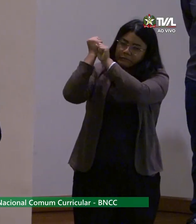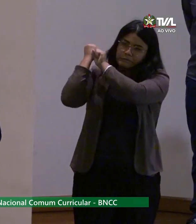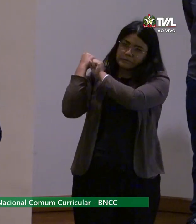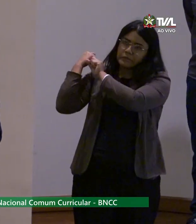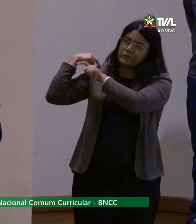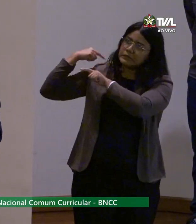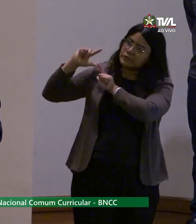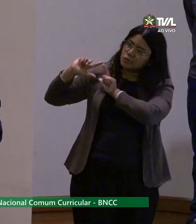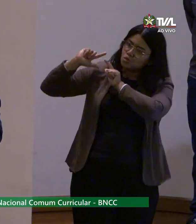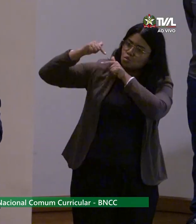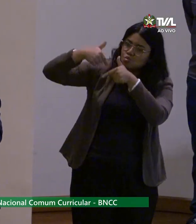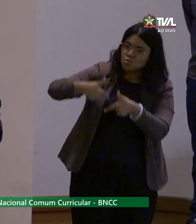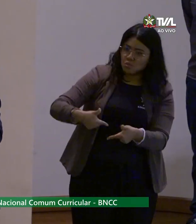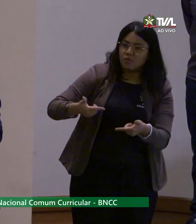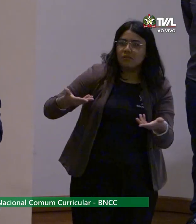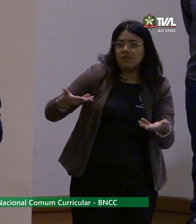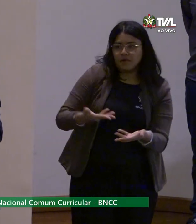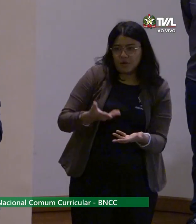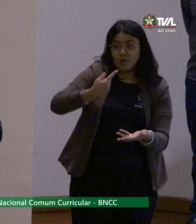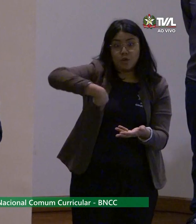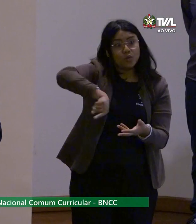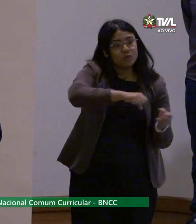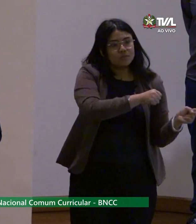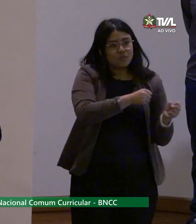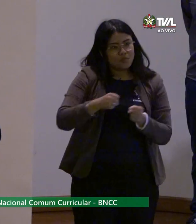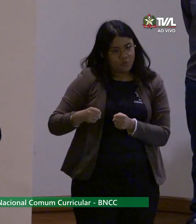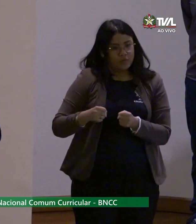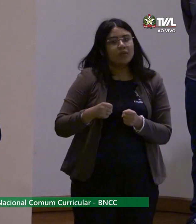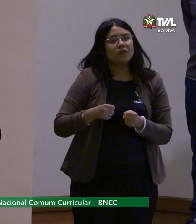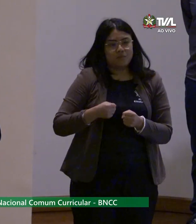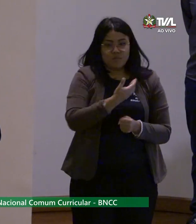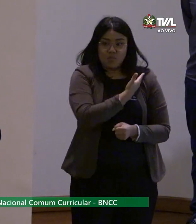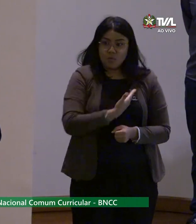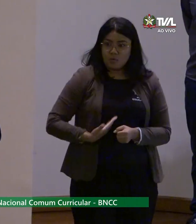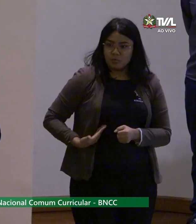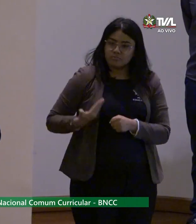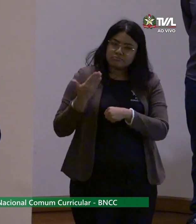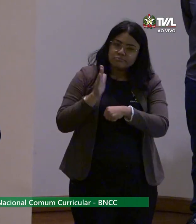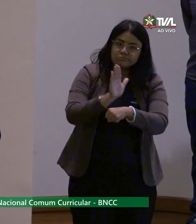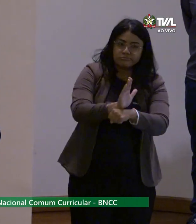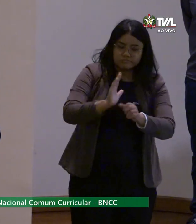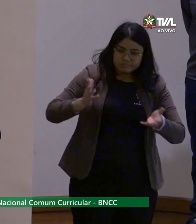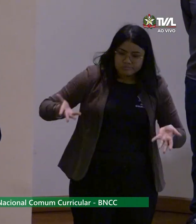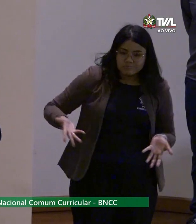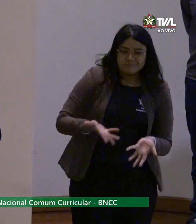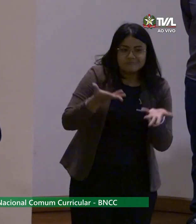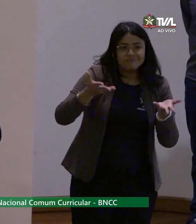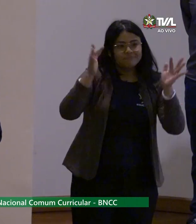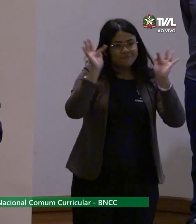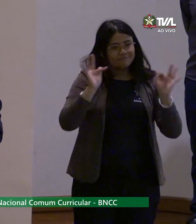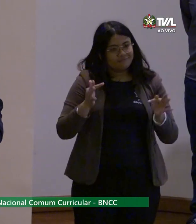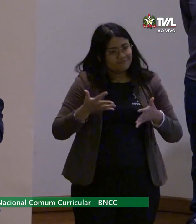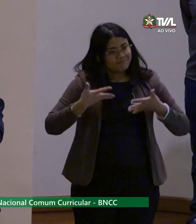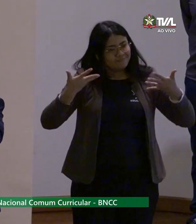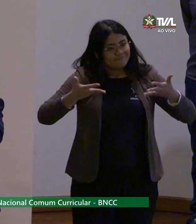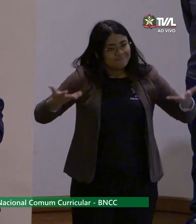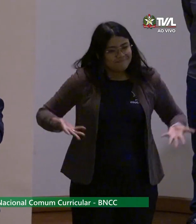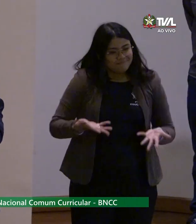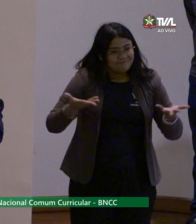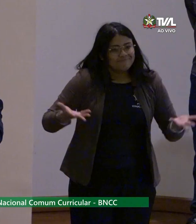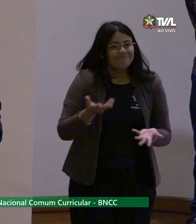muita luta e o nosso papel enquanto poder público é impulsionar ajudar entusiasmar criar